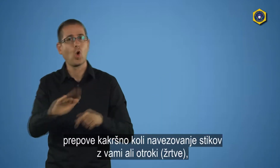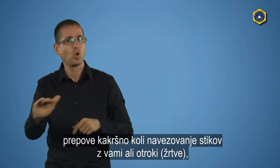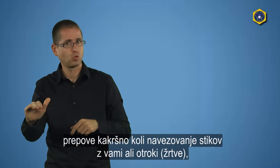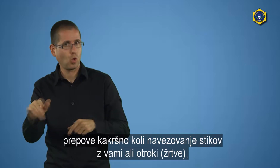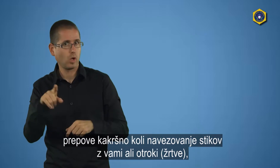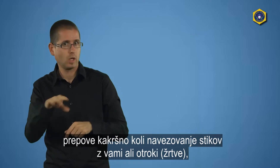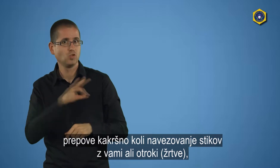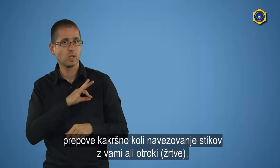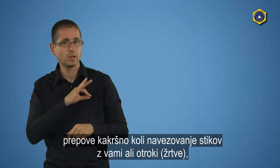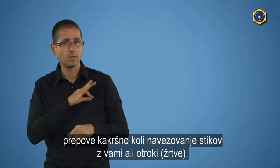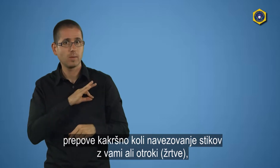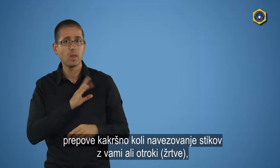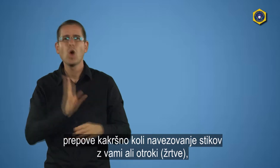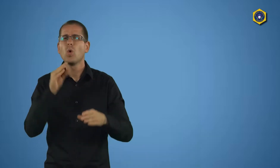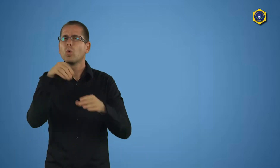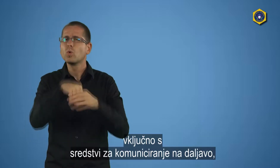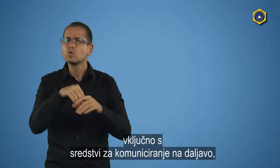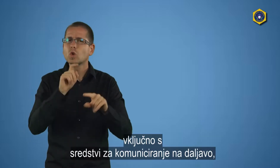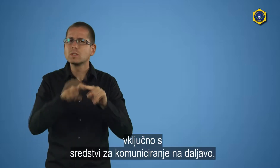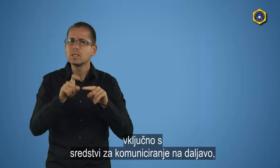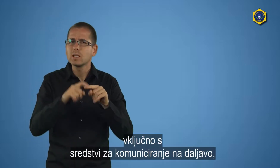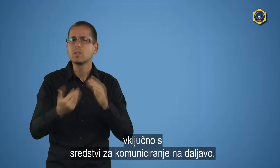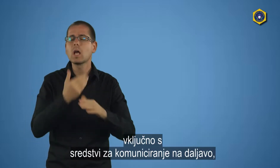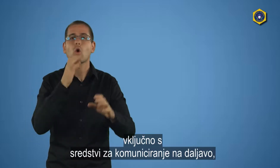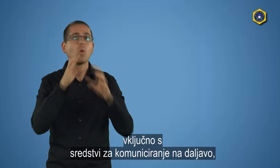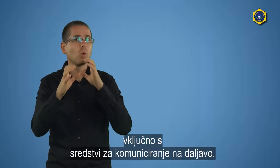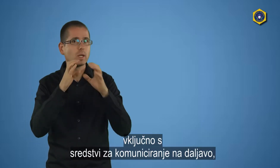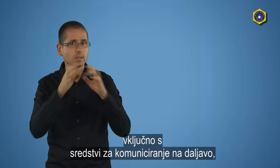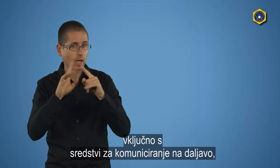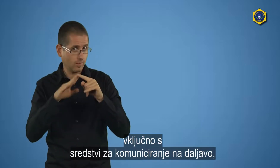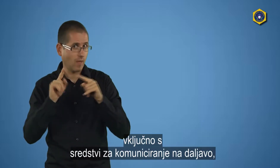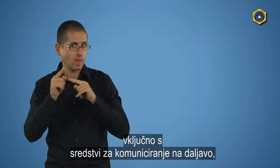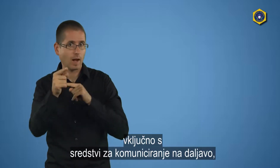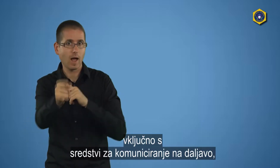žrtve, vključno s sredstvi za komuniciranje na daljavo.